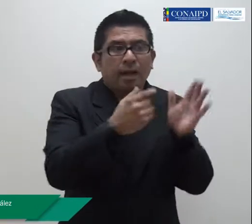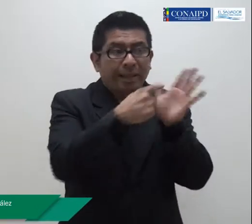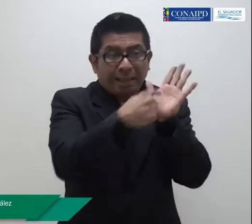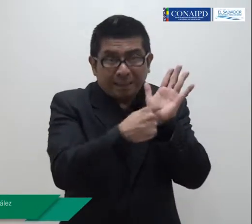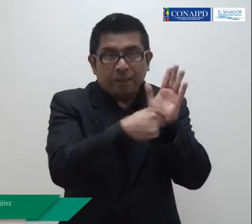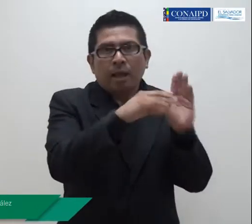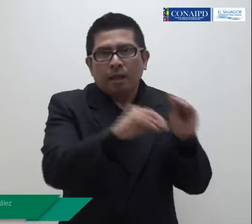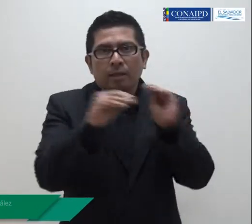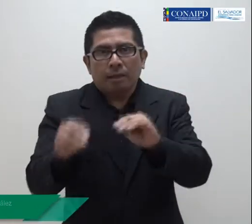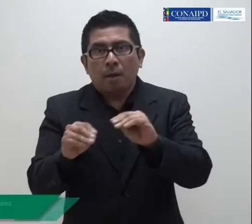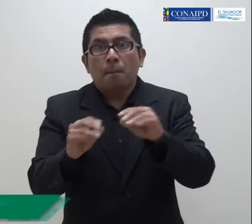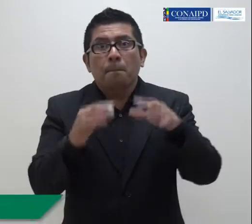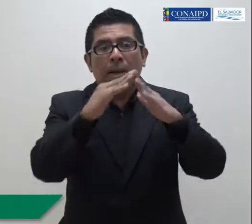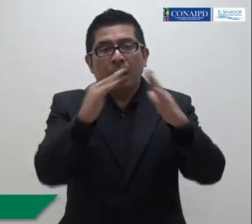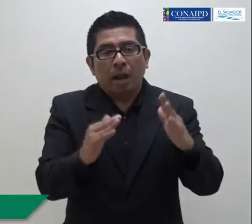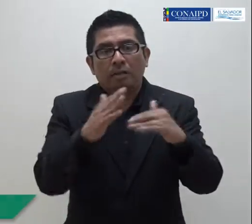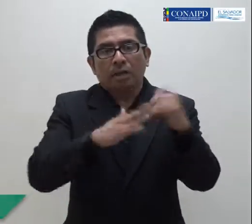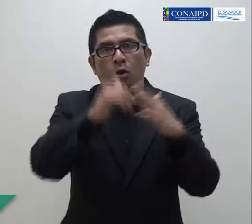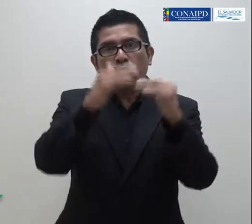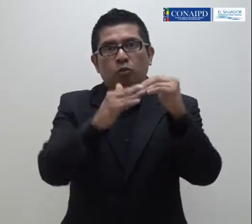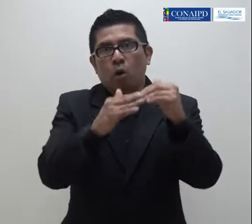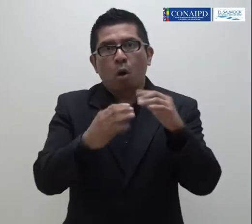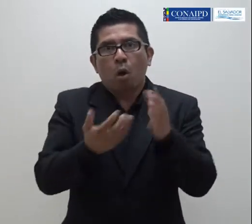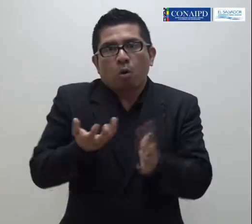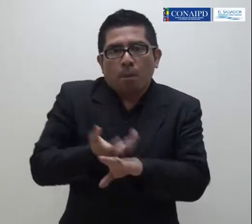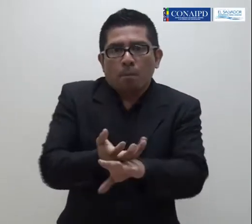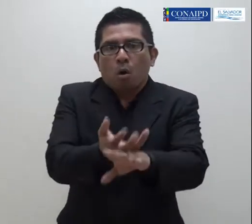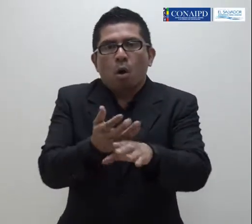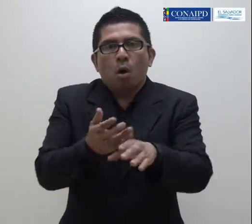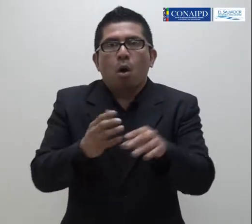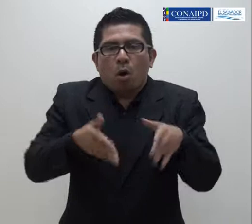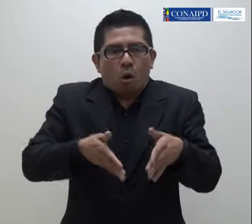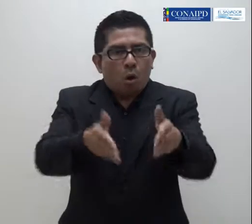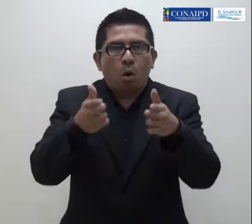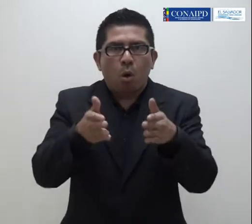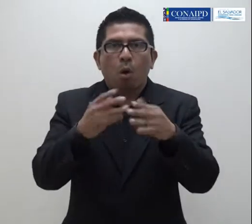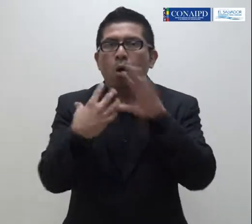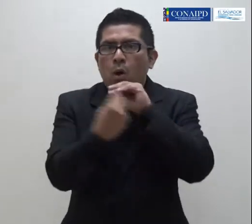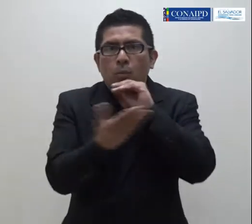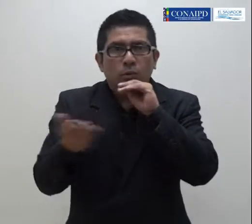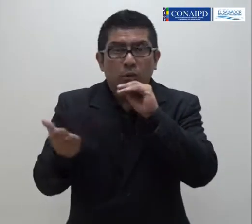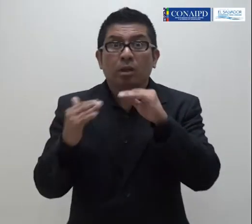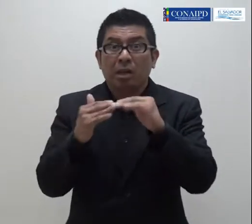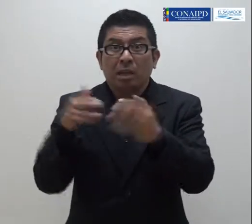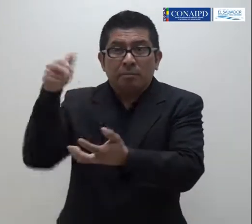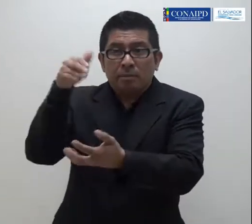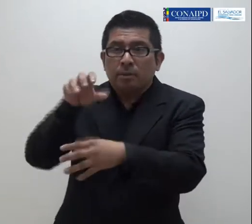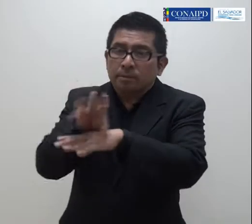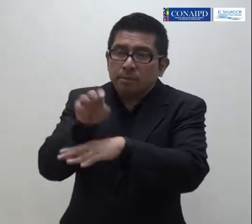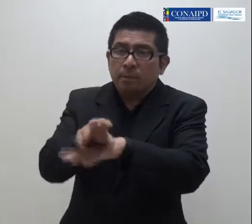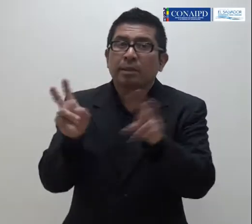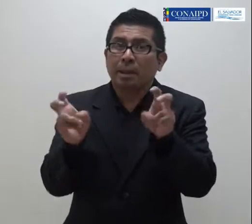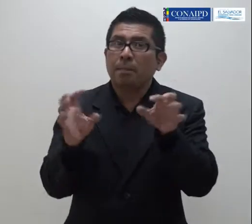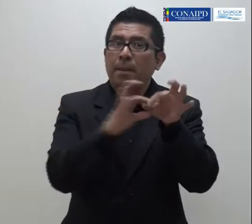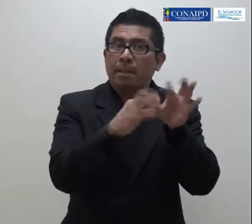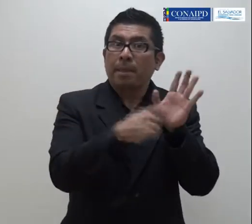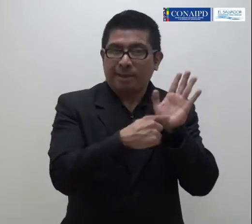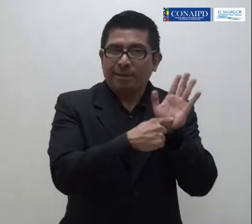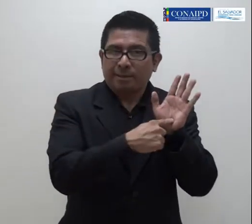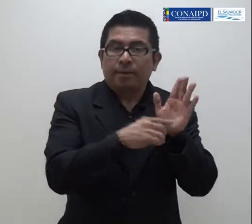urbanística, arquitectónica, transporte y comunicaciones y en la capacitación y asesoría en temas relacionados con esta. En ese sentido,